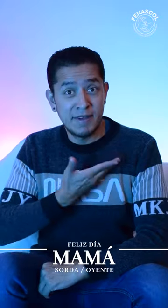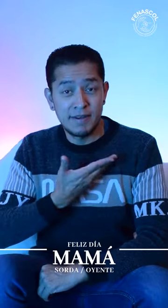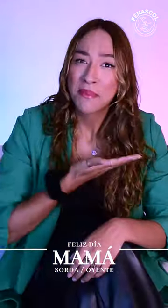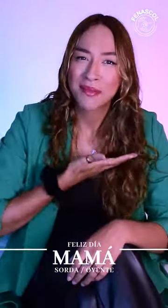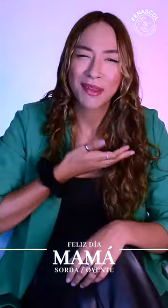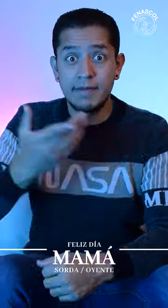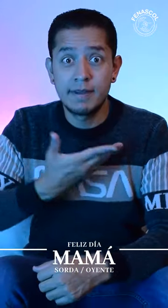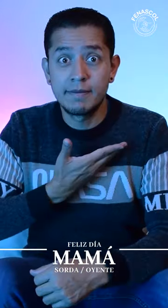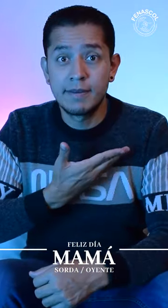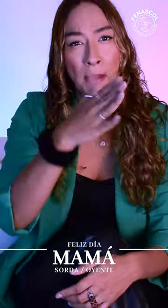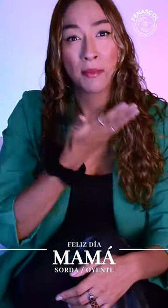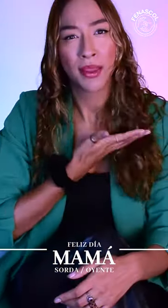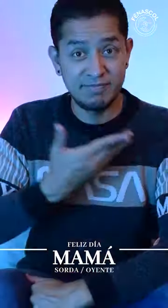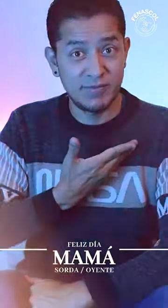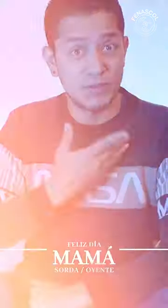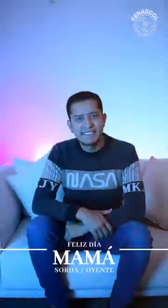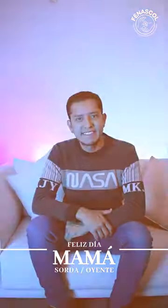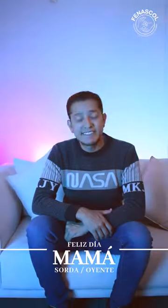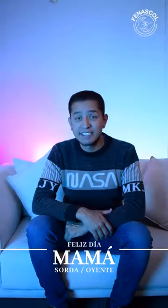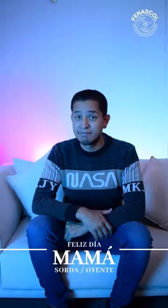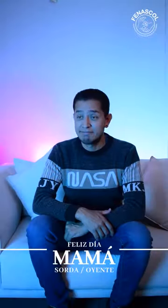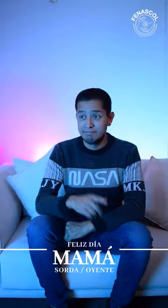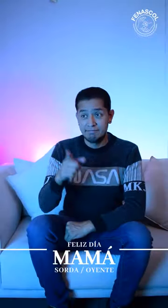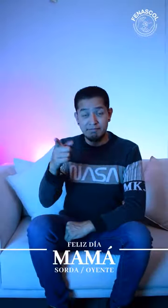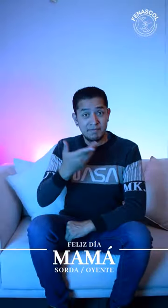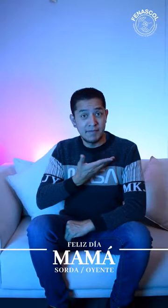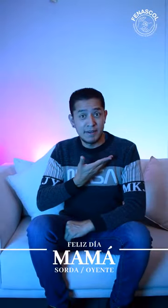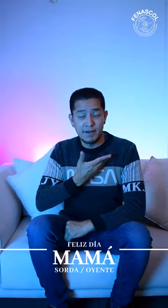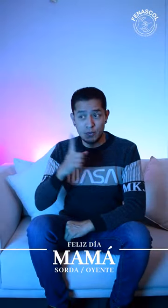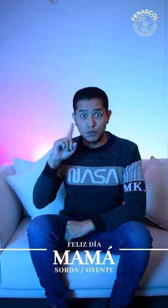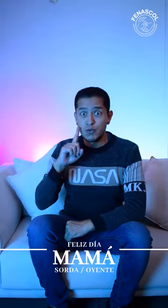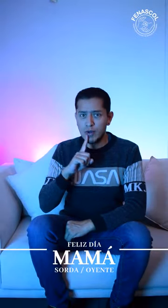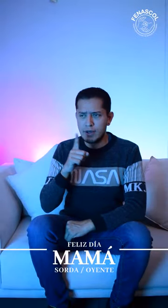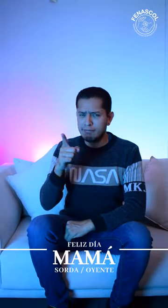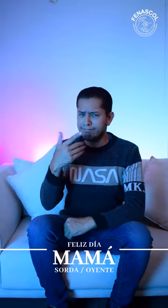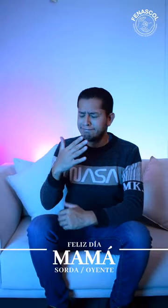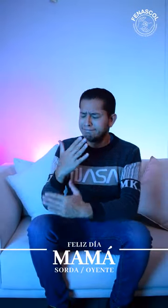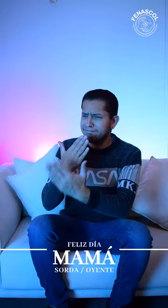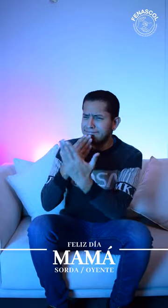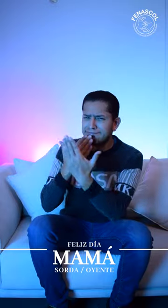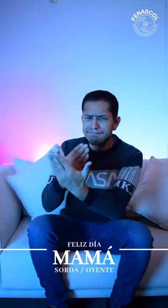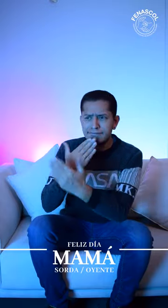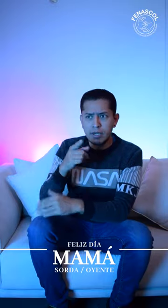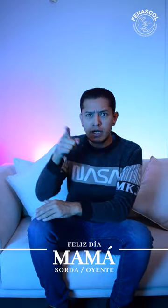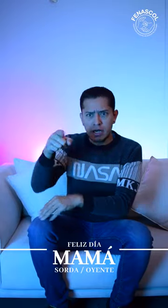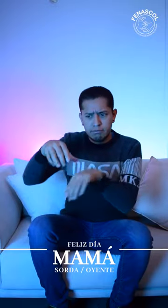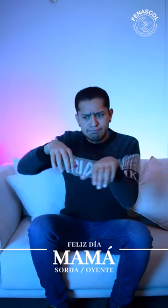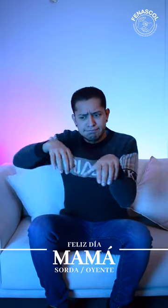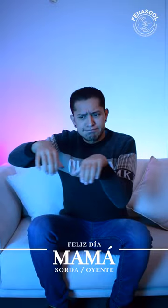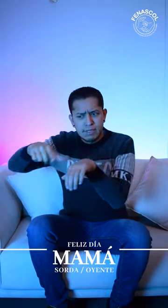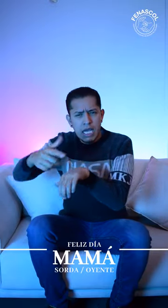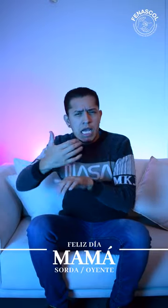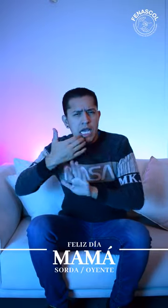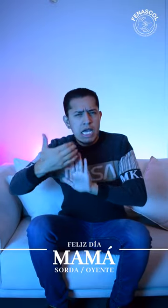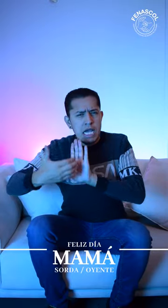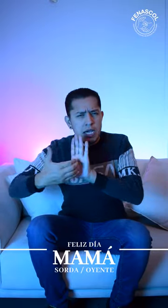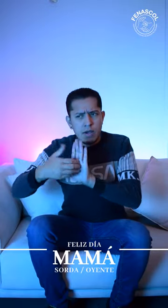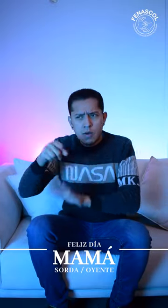mamá mamá mamá mamá sorda Gracias por ser un ejemplo y un modelo a seguir para